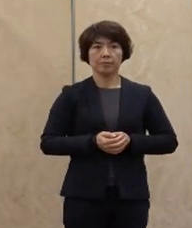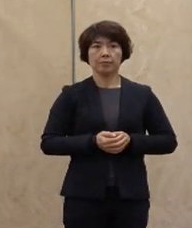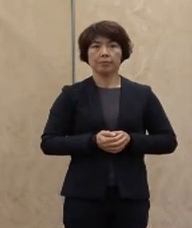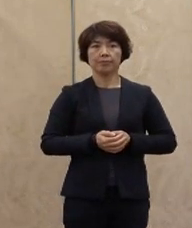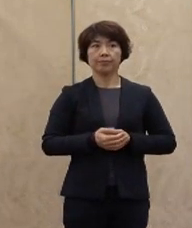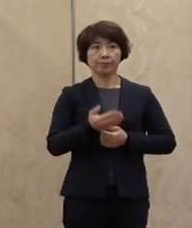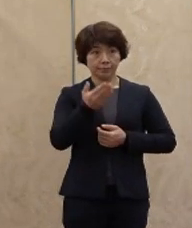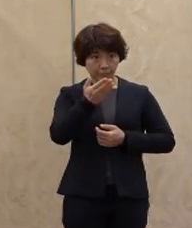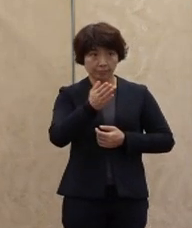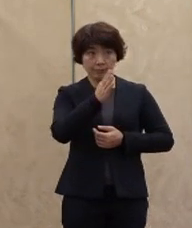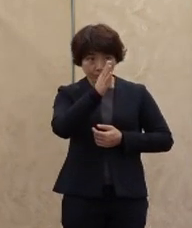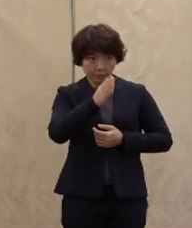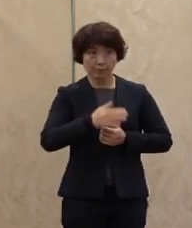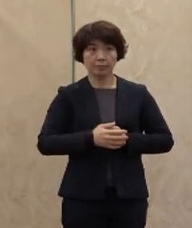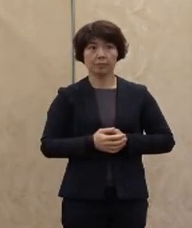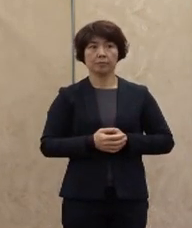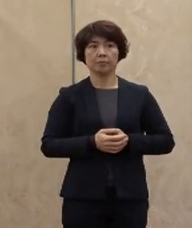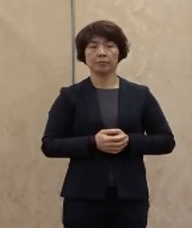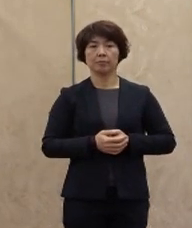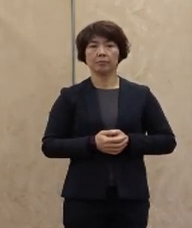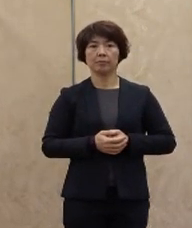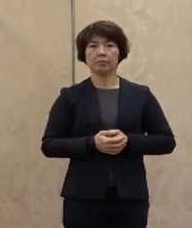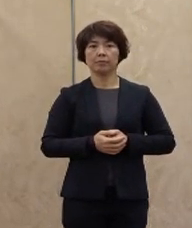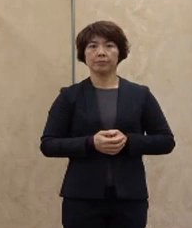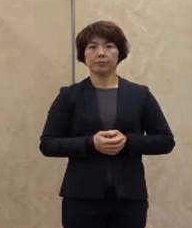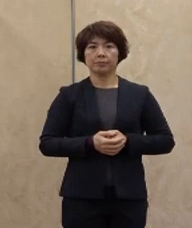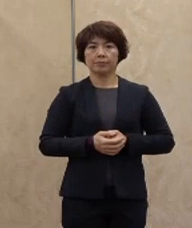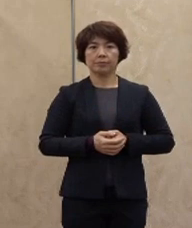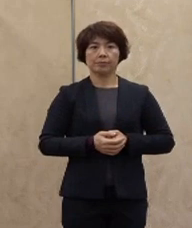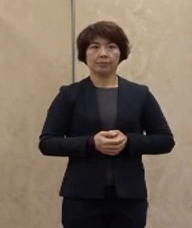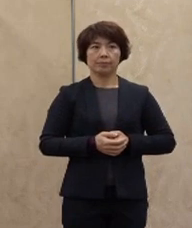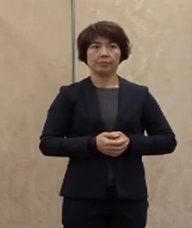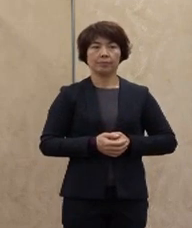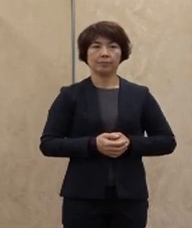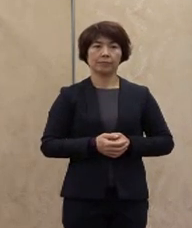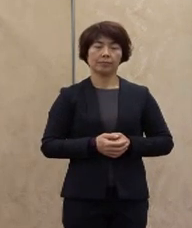はい、どうぞ後ろの方からどうぞ。